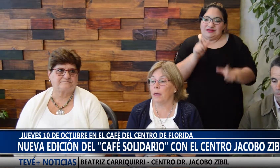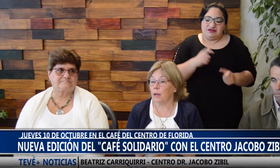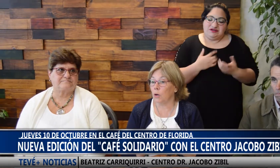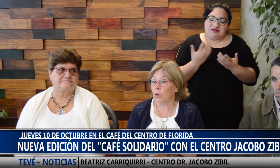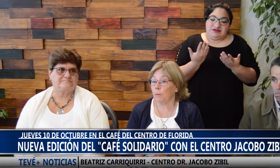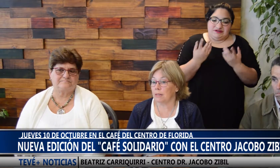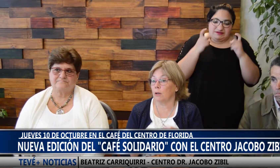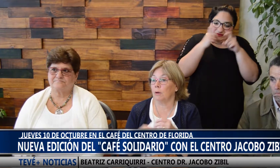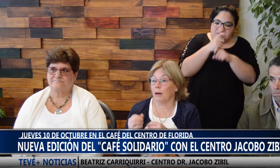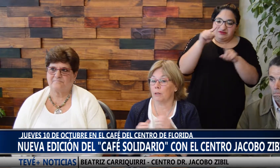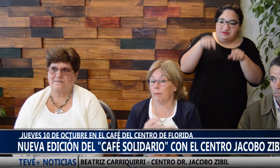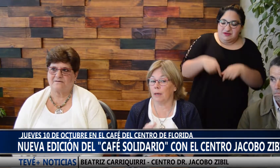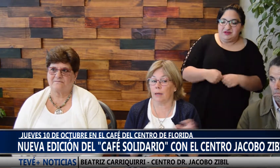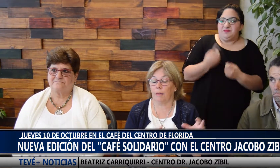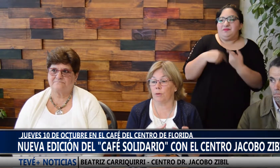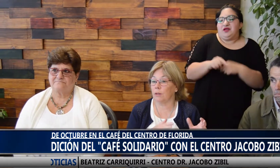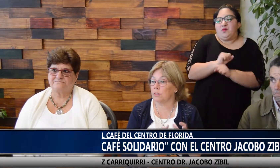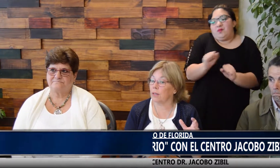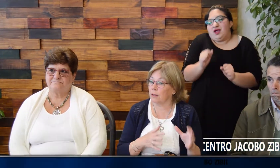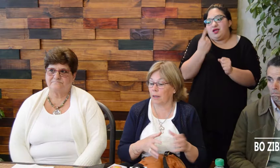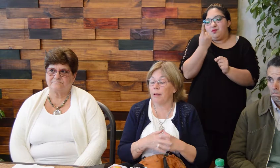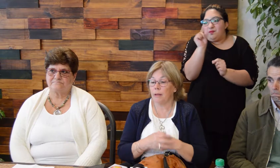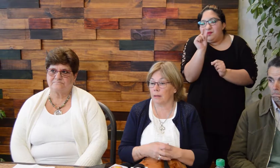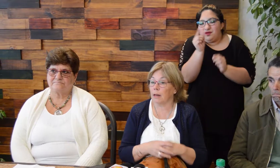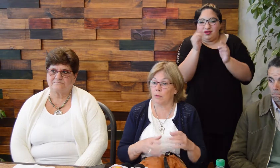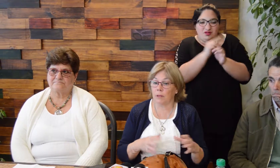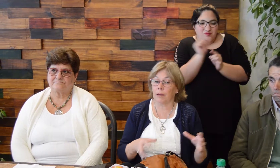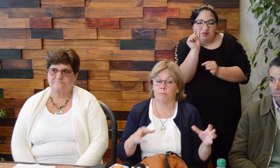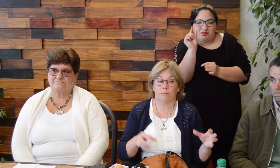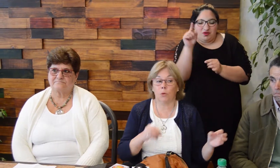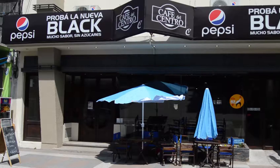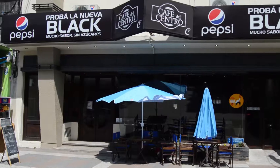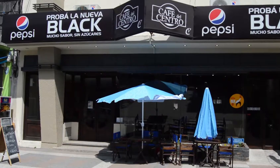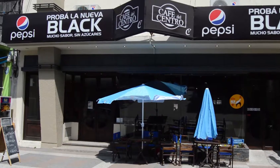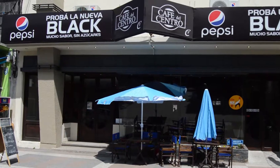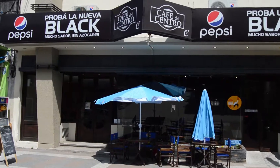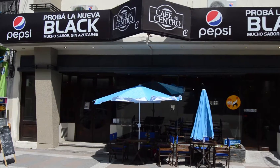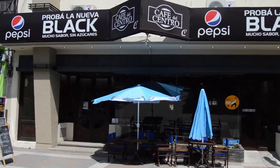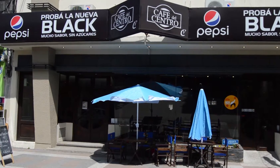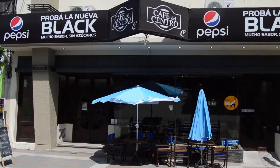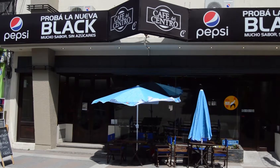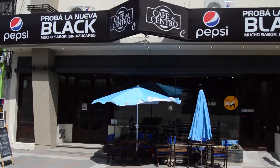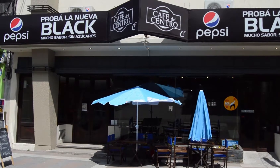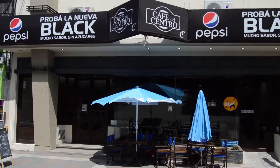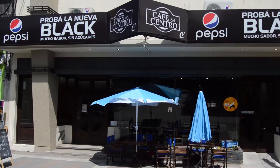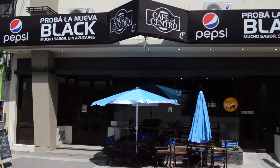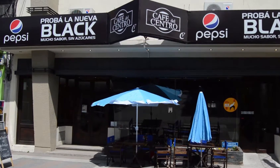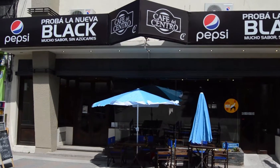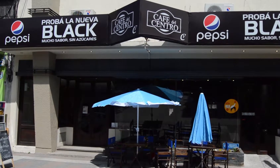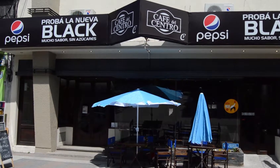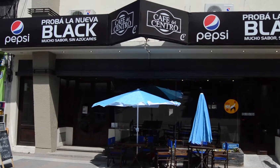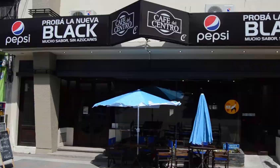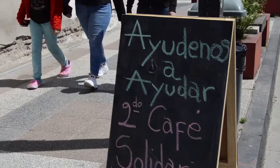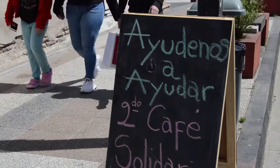pico no nos pase como la otra vez, que quedó gente sin atender. Trataremos de estar cubriendo todas esas necesidades. Pero